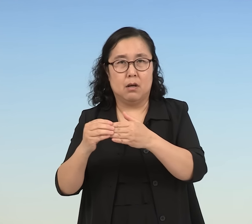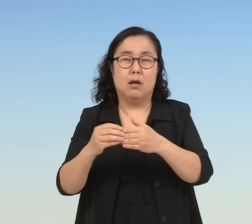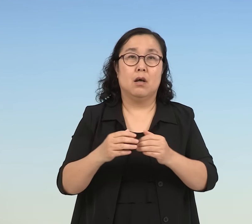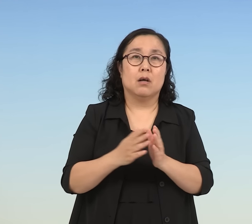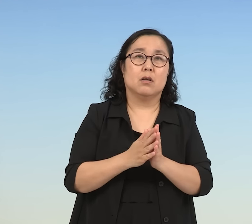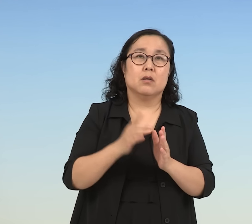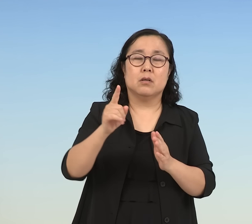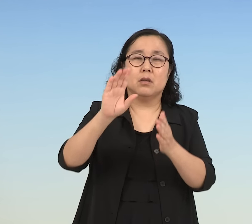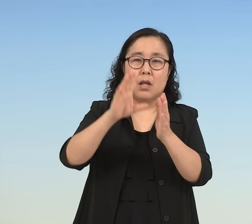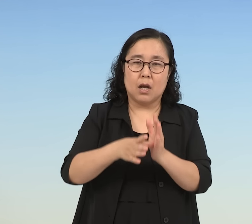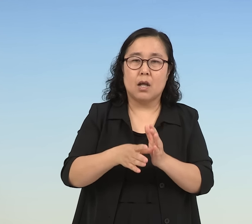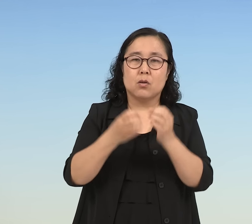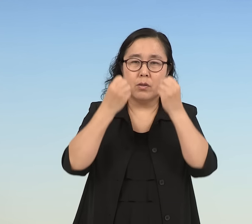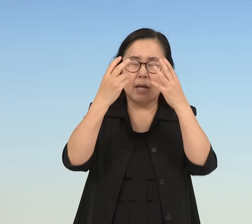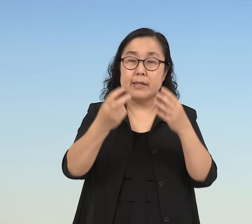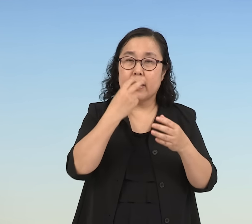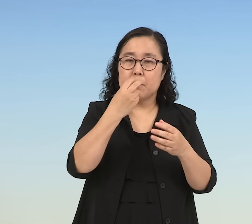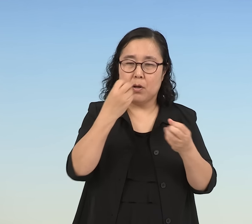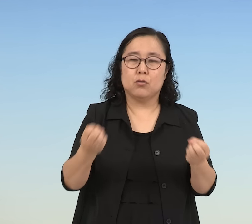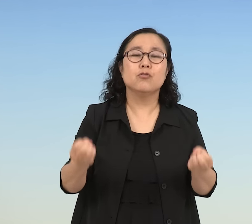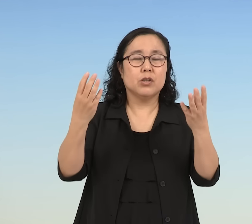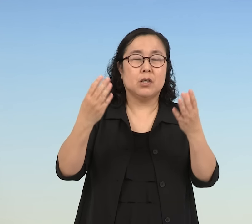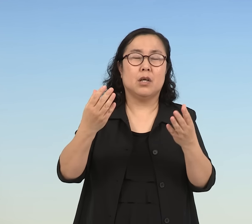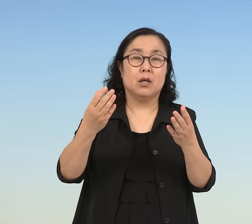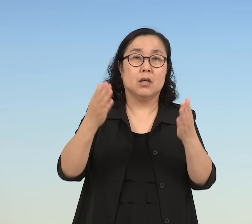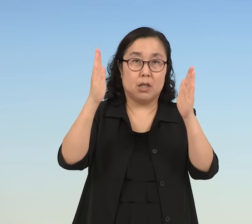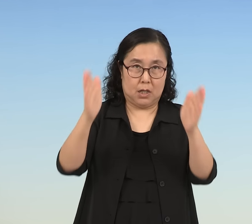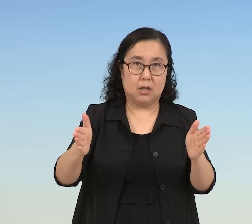희한하게 그때가 새생명축제 기간이에요. 자, 그 다음 한번 들어보십시오.